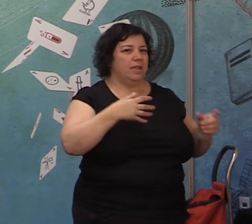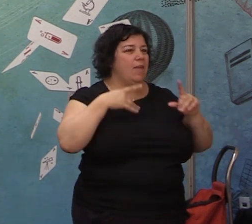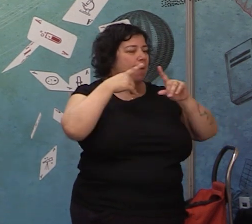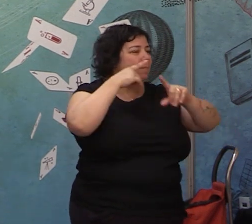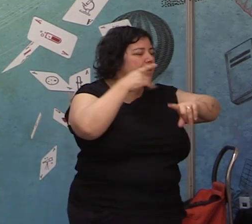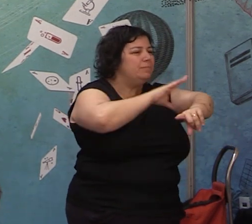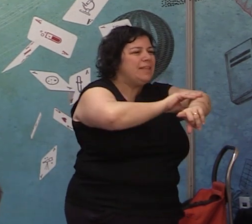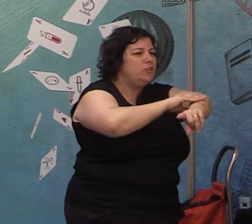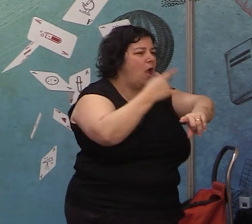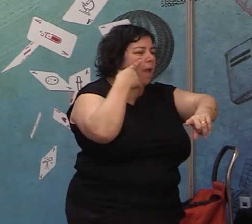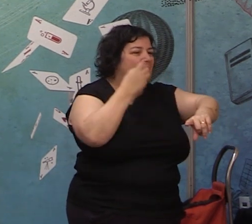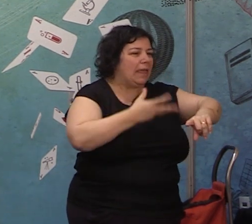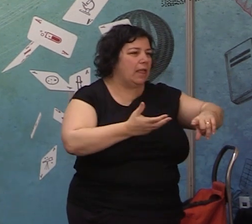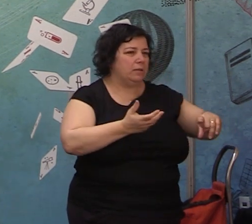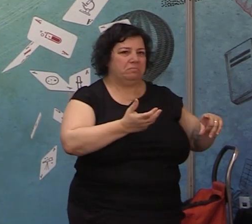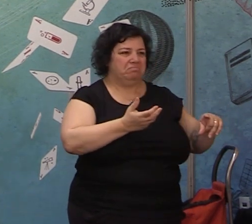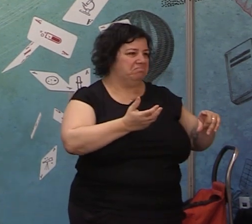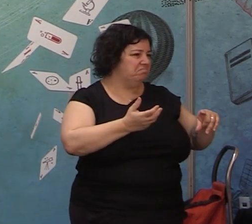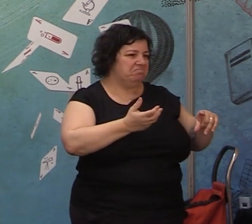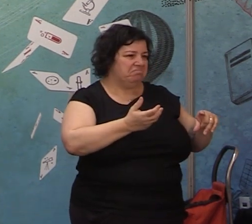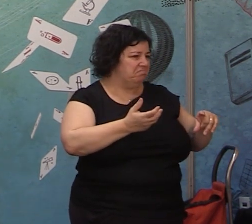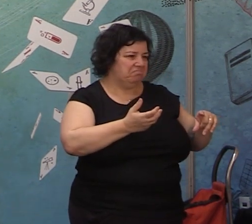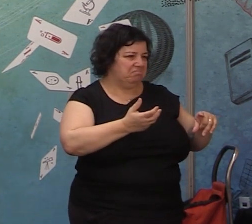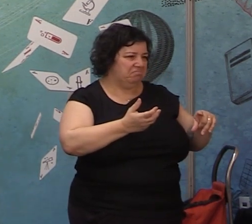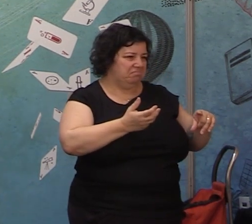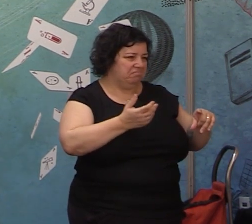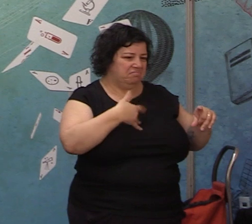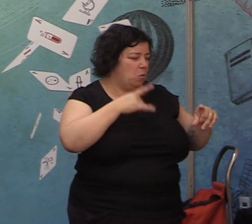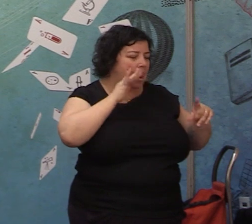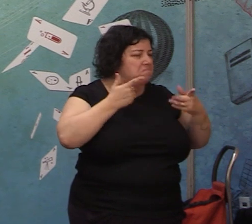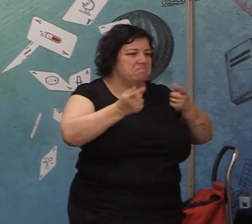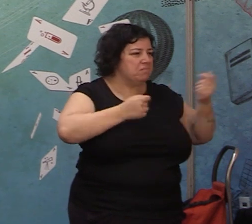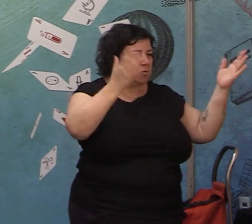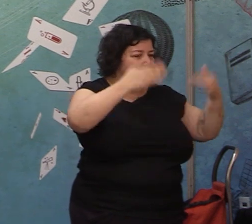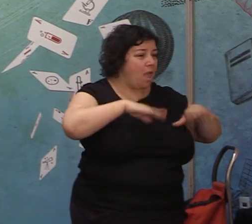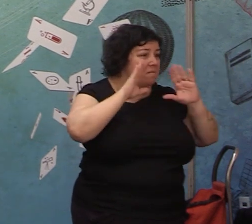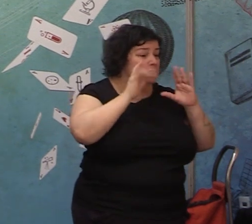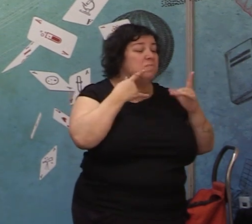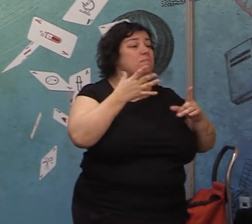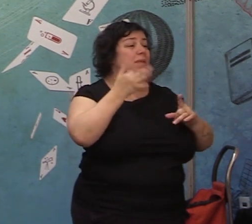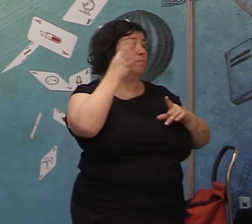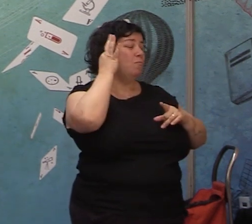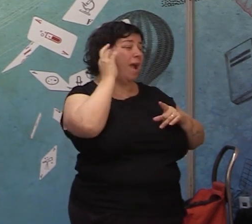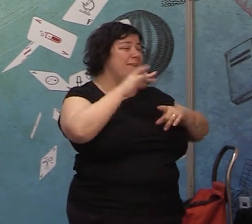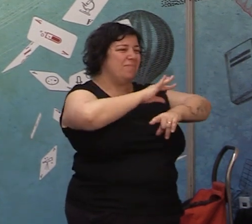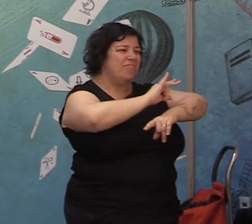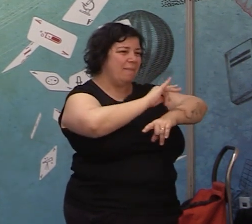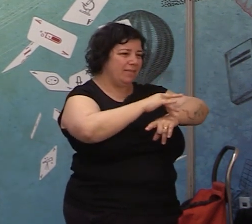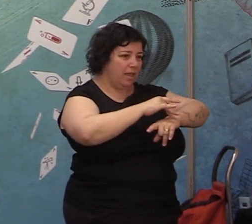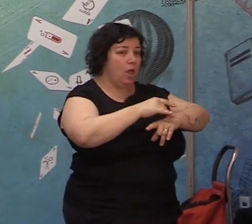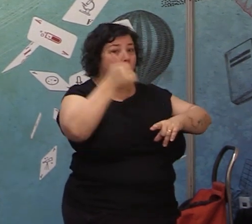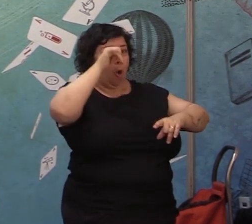objetivos de tensión que menos queremos los tenemos fuera de ellos. Y luego las mujeres que son diabéticas, aunque hay más